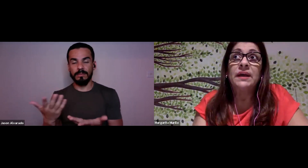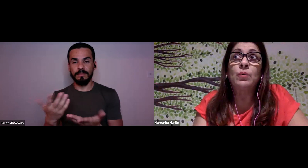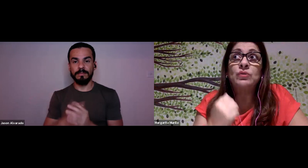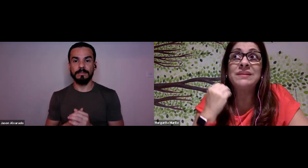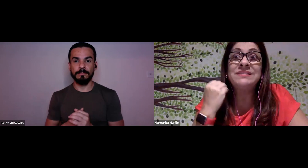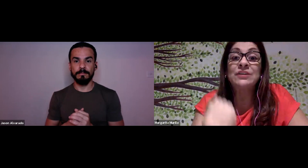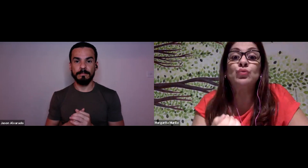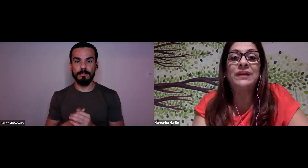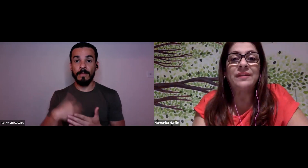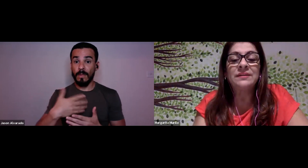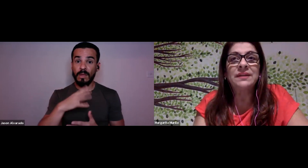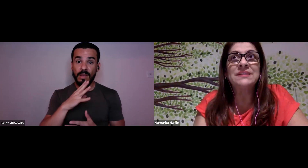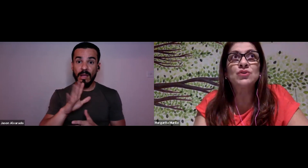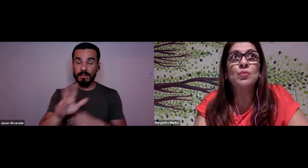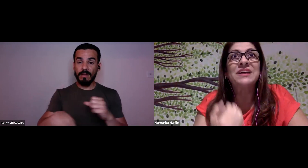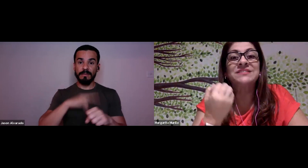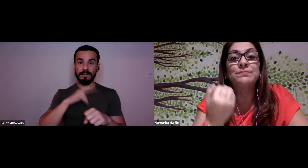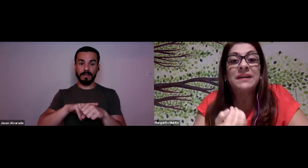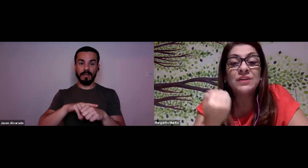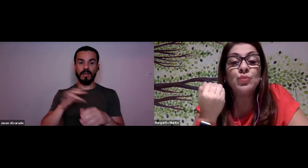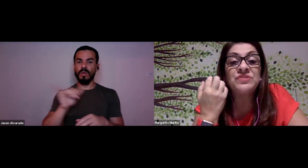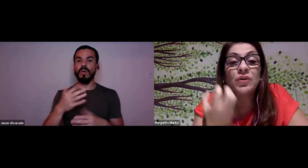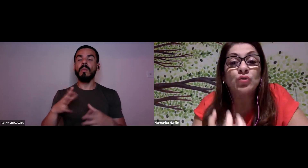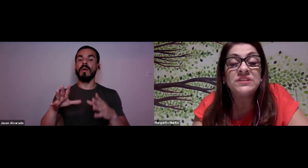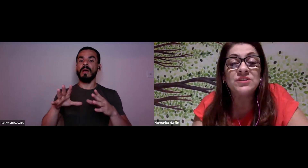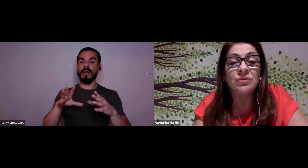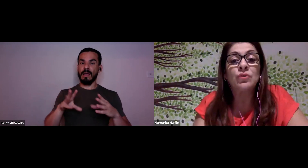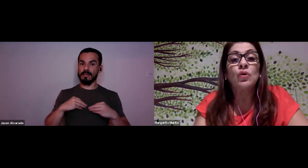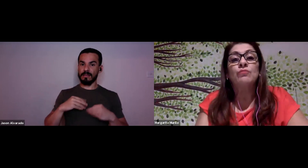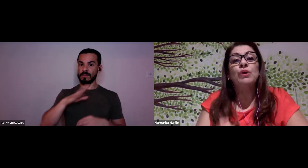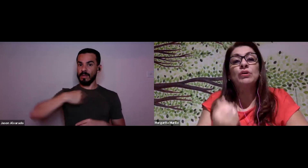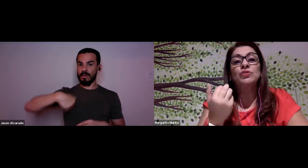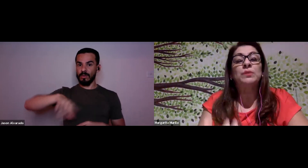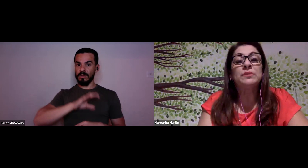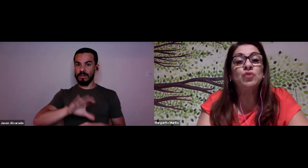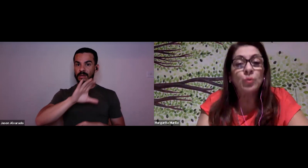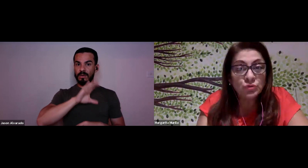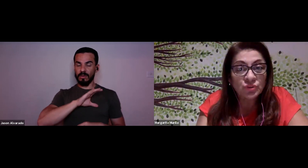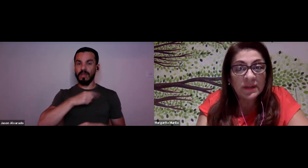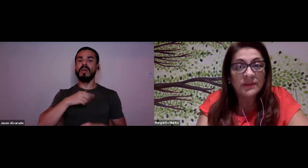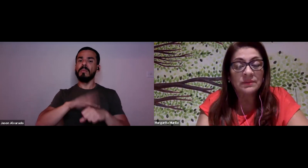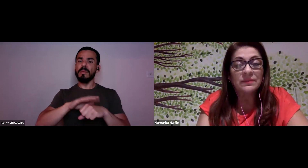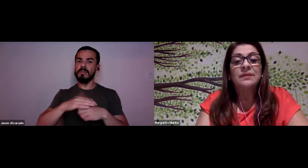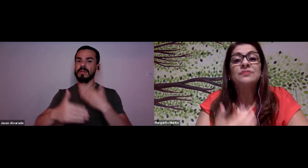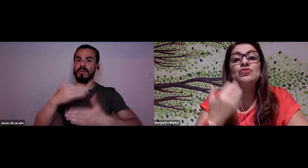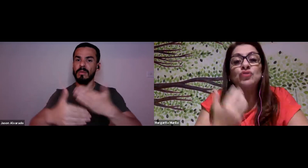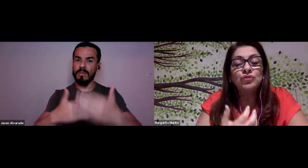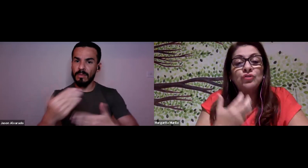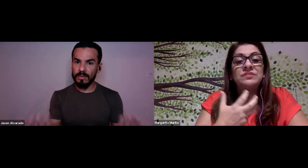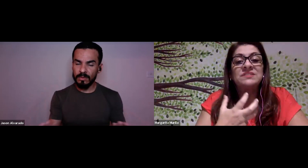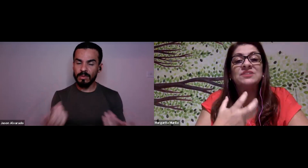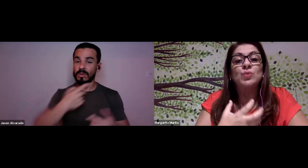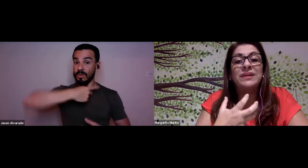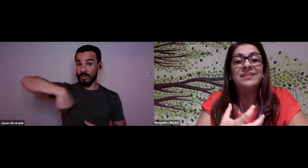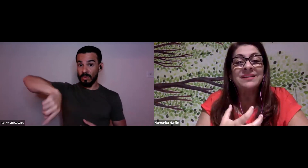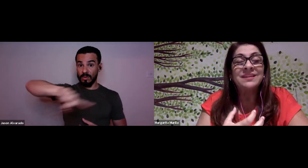cuando hablas de naturalidad es como de aceptar que es nuestra condición fue lo que nos permitió evolucionar nosotros